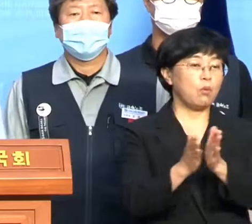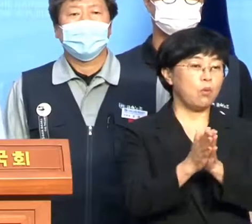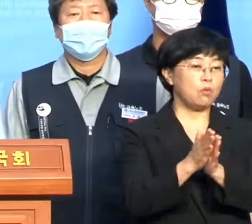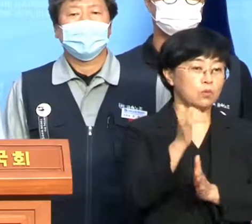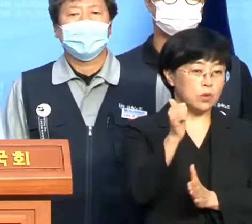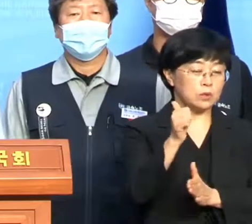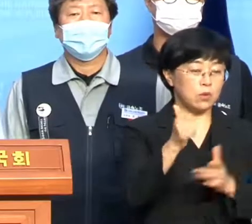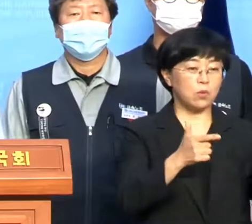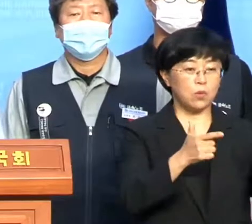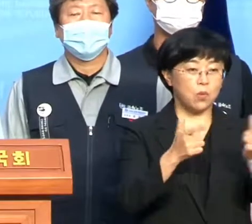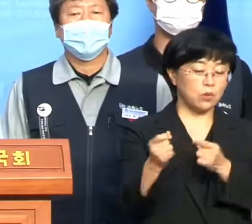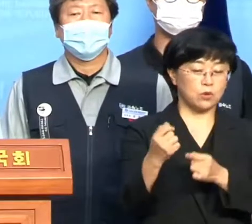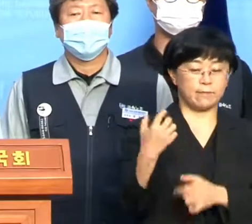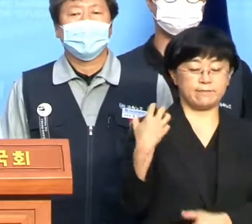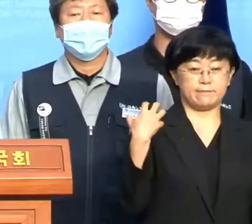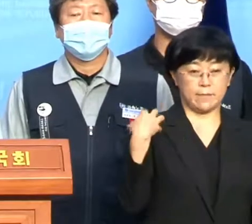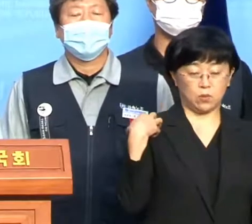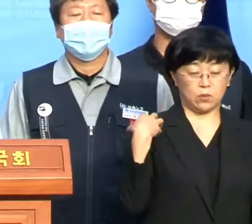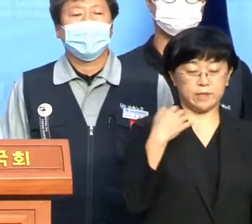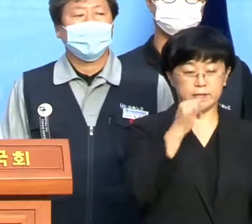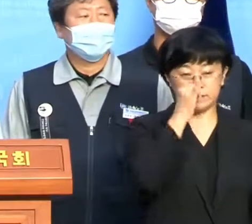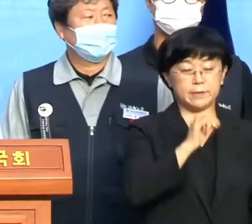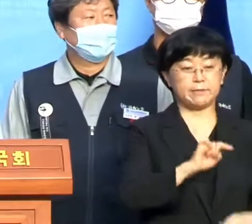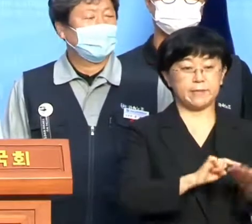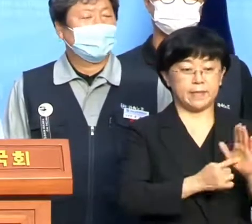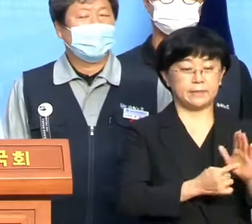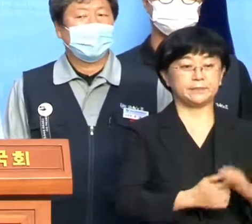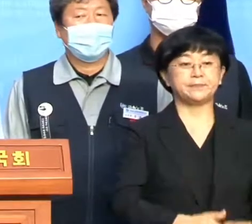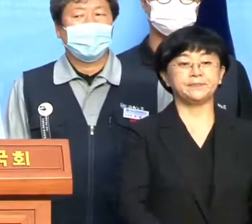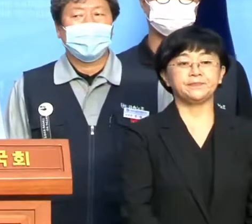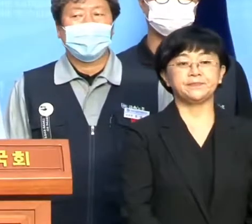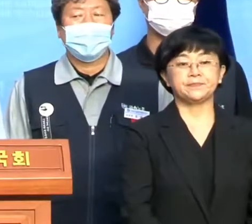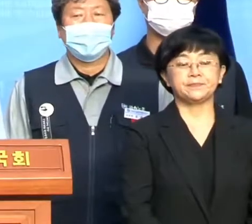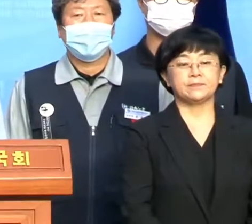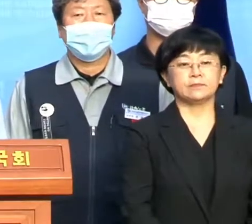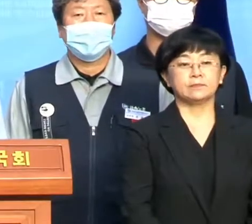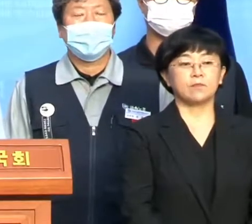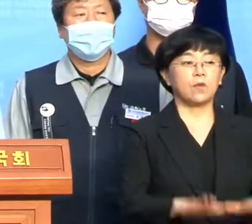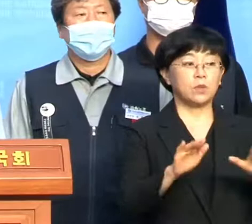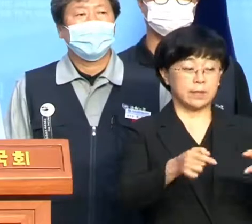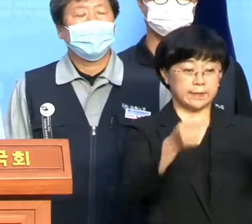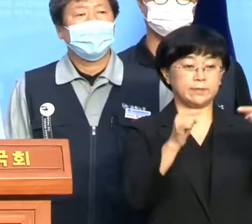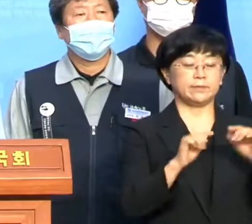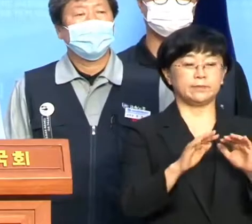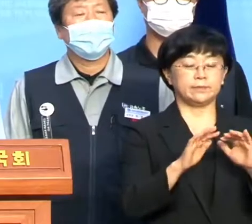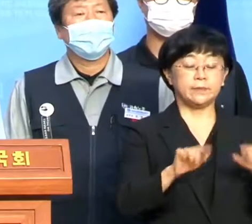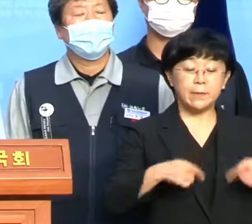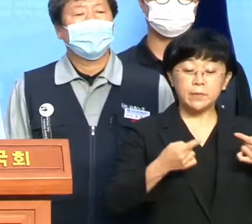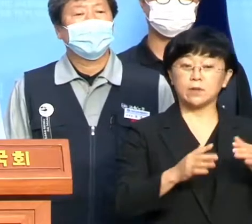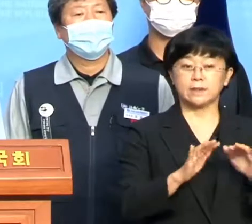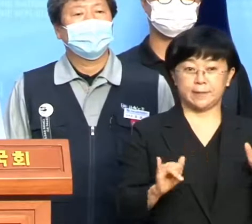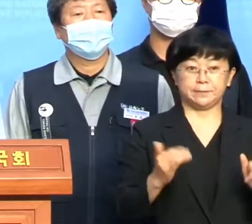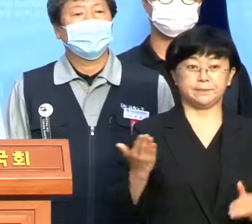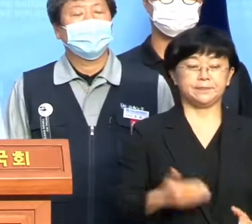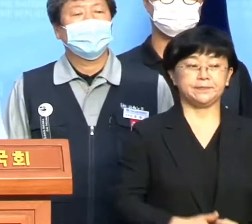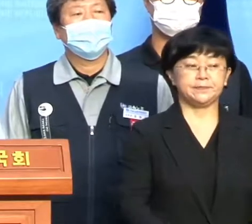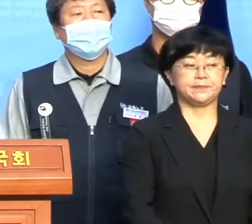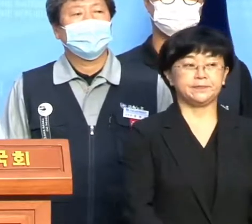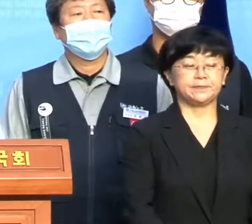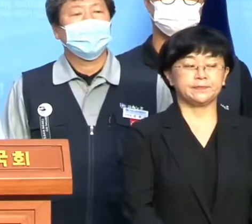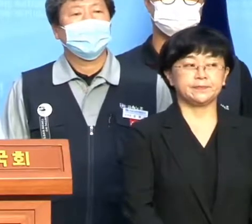행동으로 주체 함 을 알려드리겠습니다 오늘 참석자를 소개해 드리겠습니다